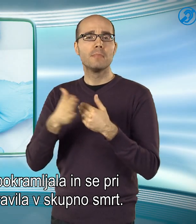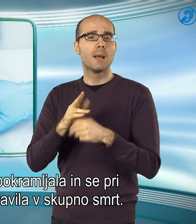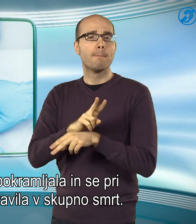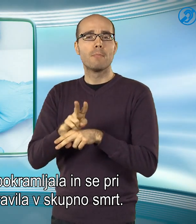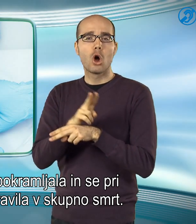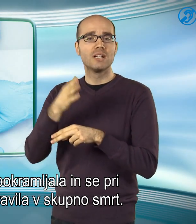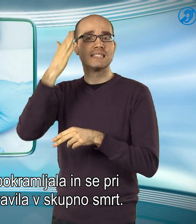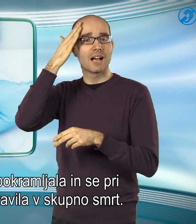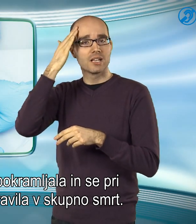smrt.